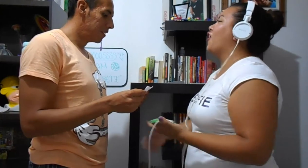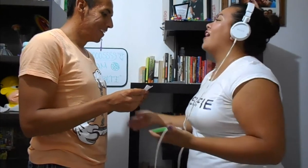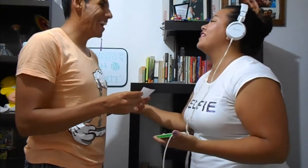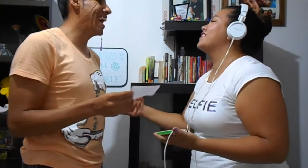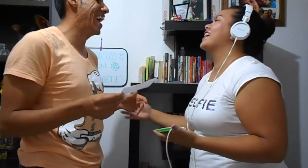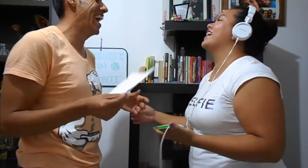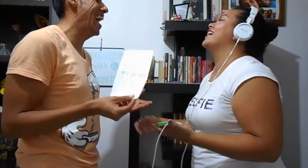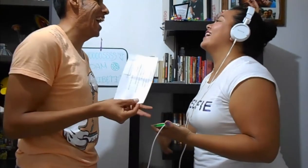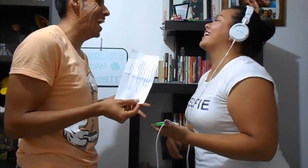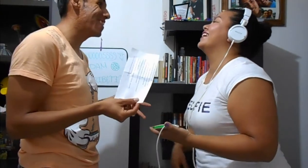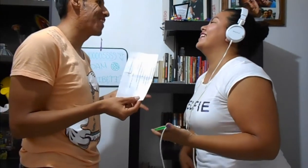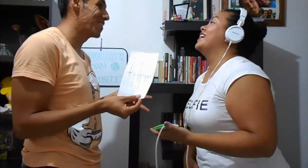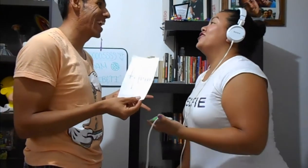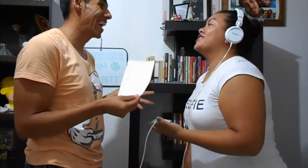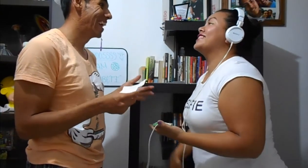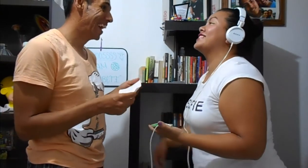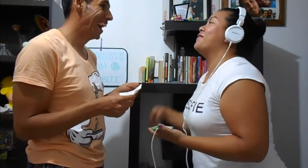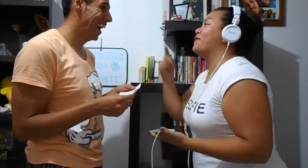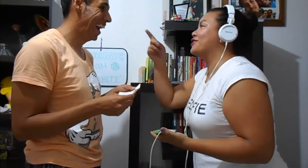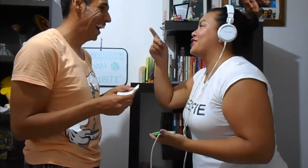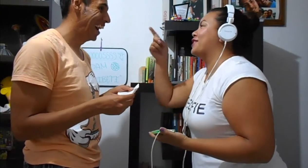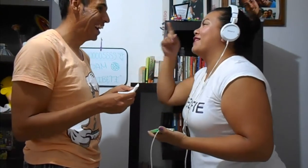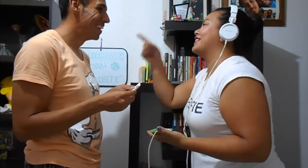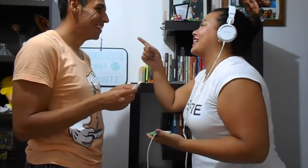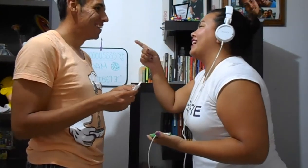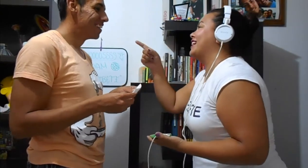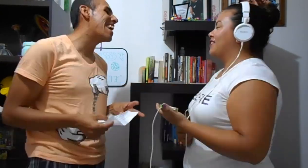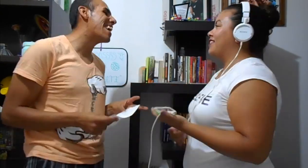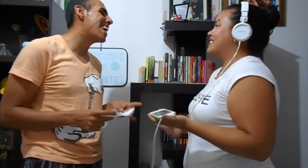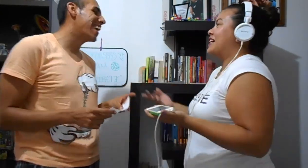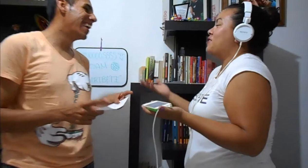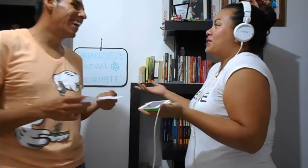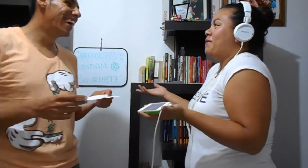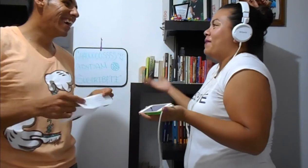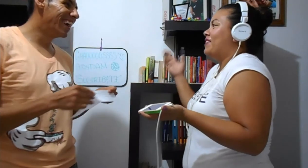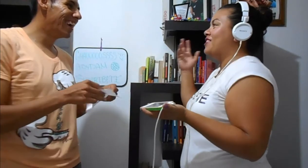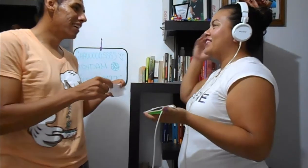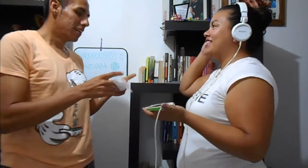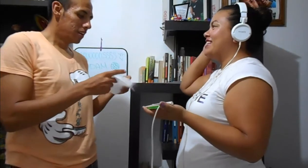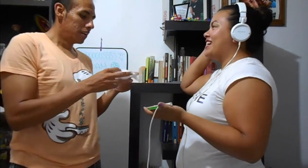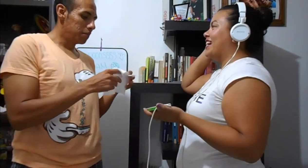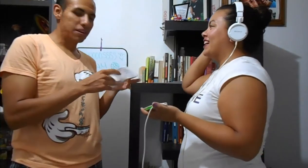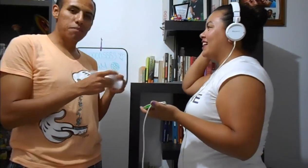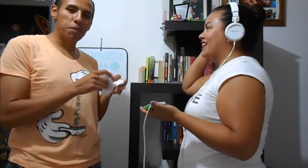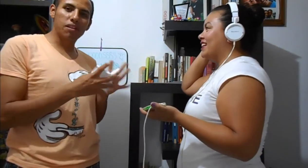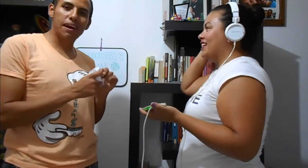No, habla bien. Hablo No bien. seas tramposo, de todas maneras ya te gané. Es ¡No! que la última palabra no la entendí. Pero no importa,